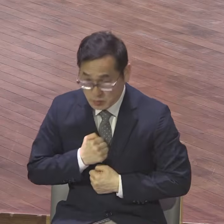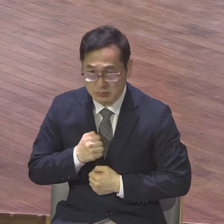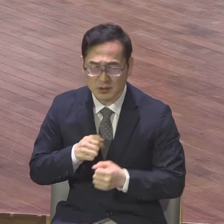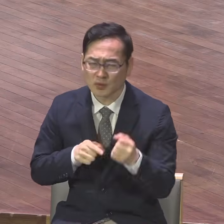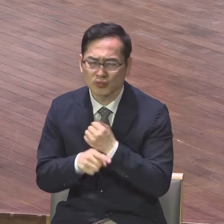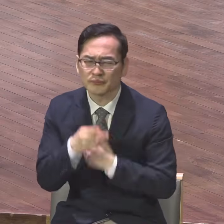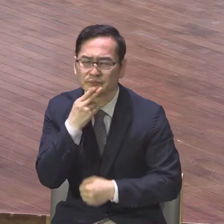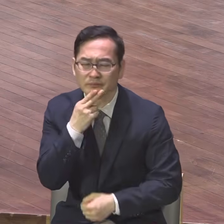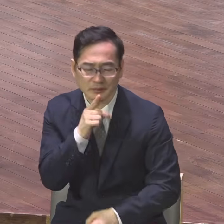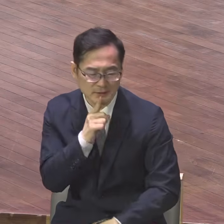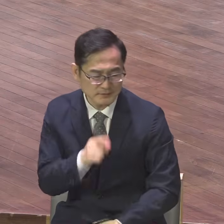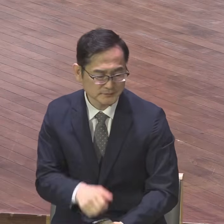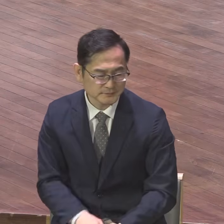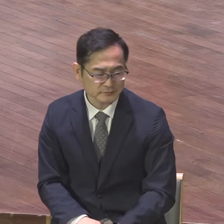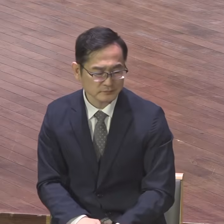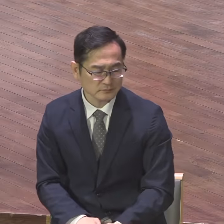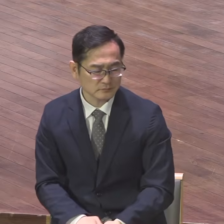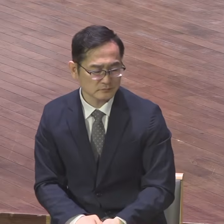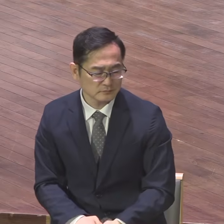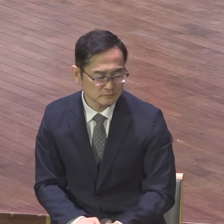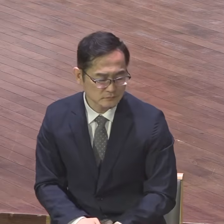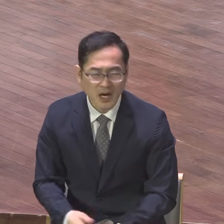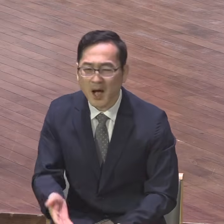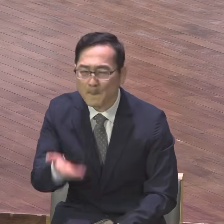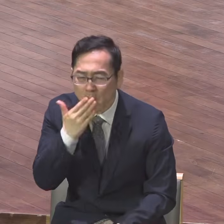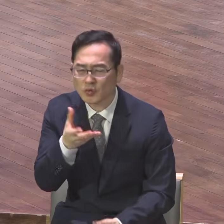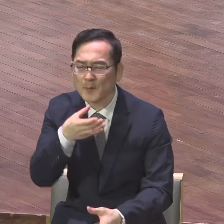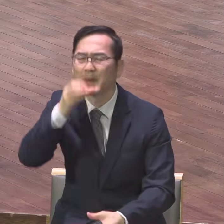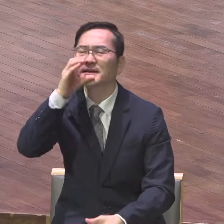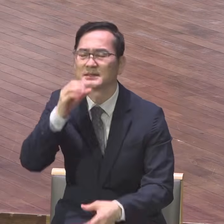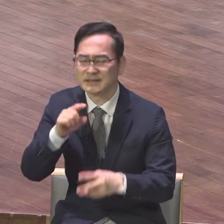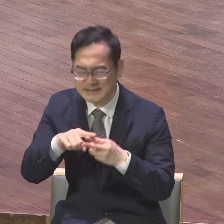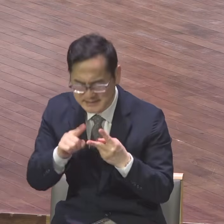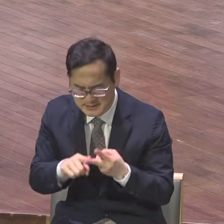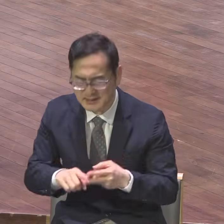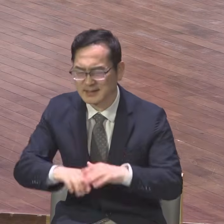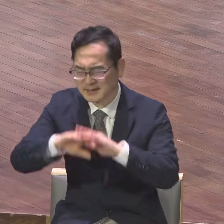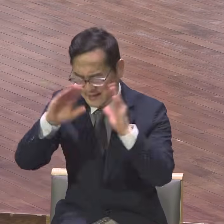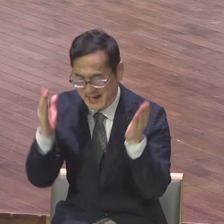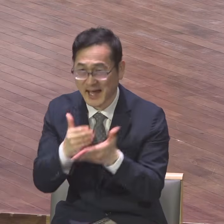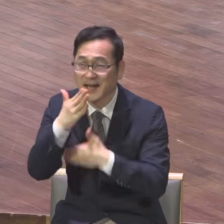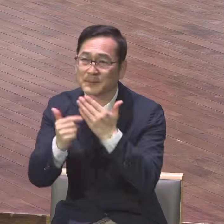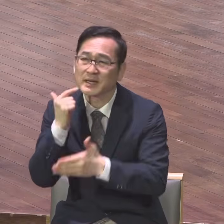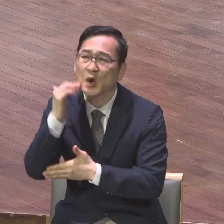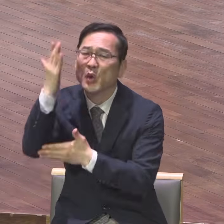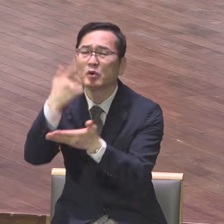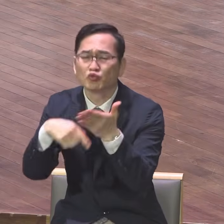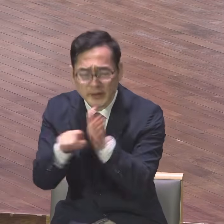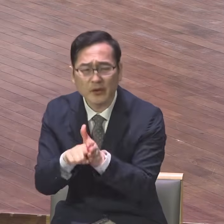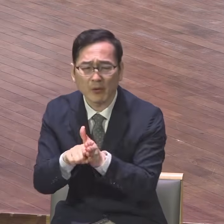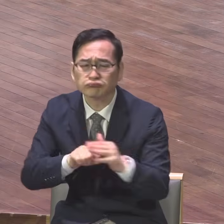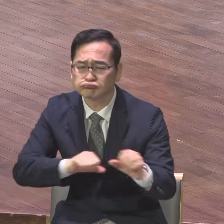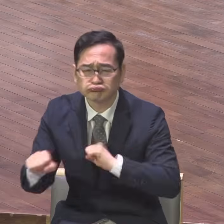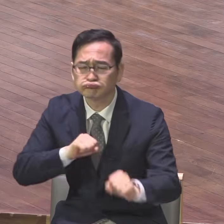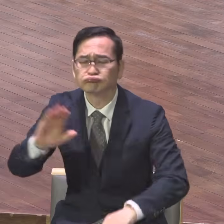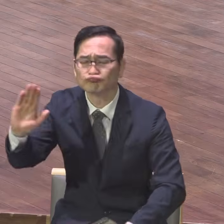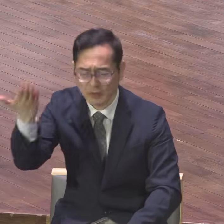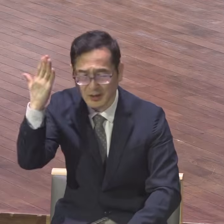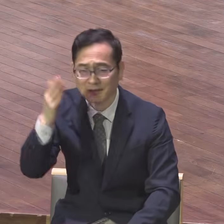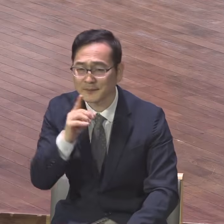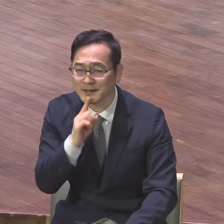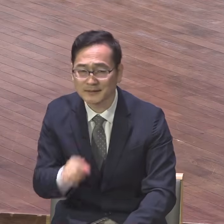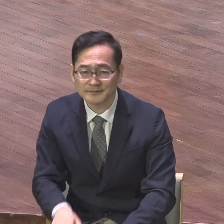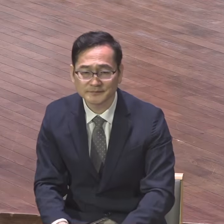고린도서 10장 31절에 그래서 그런즉 너희는 먹든지 마시든지 무엇을 하든지 하나님의 영광을 위해서 해라.